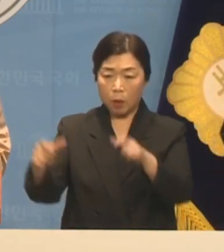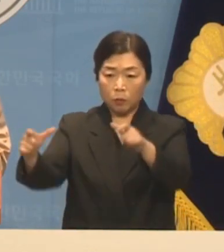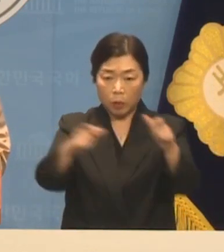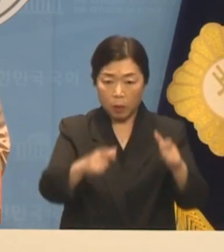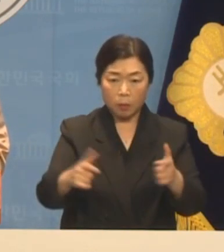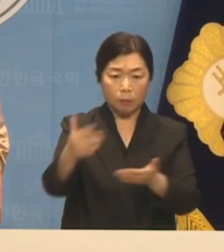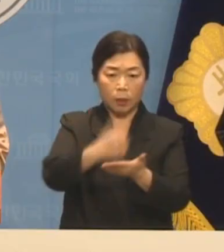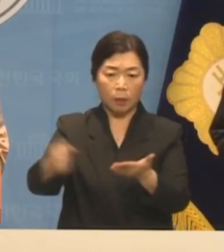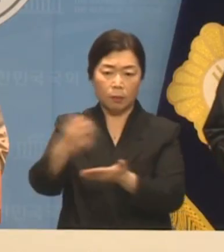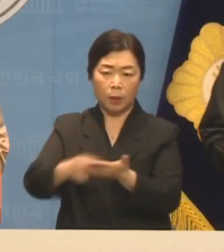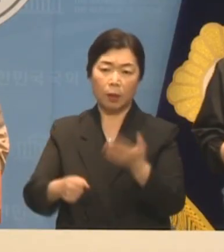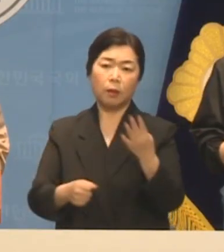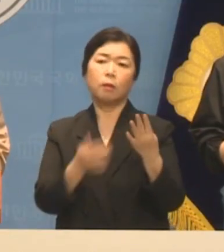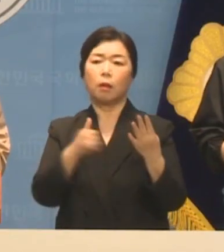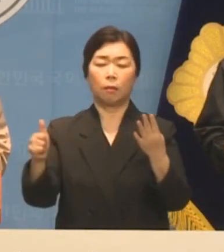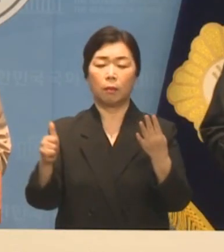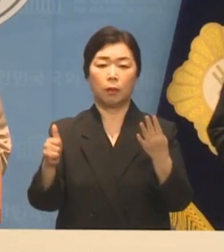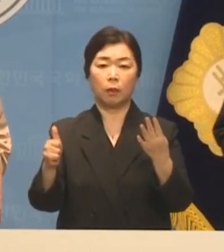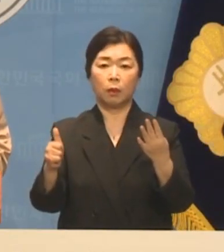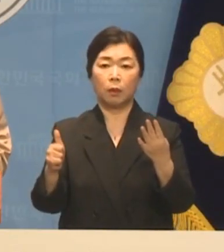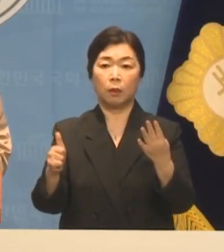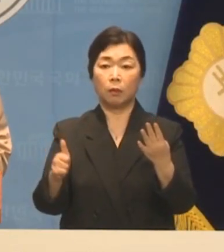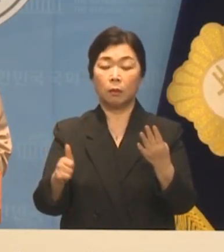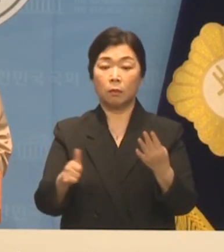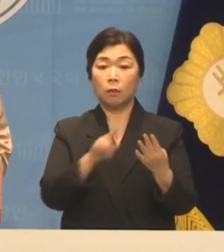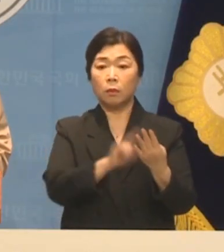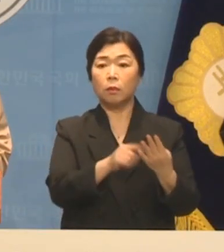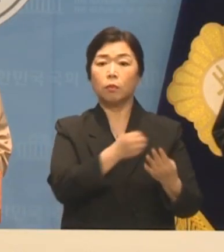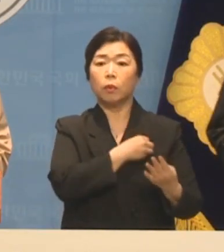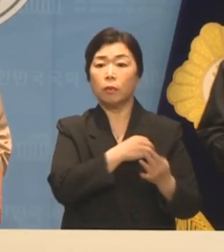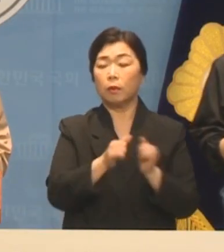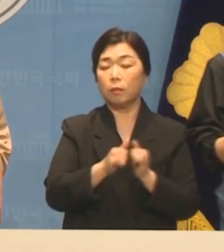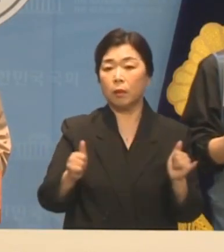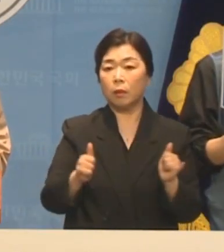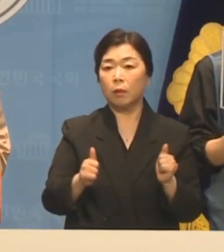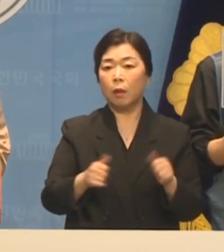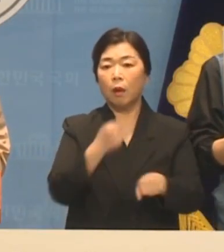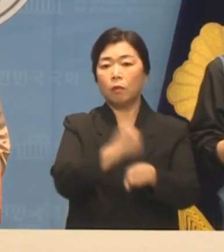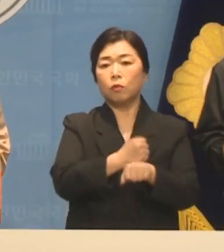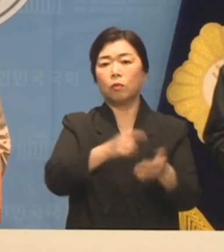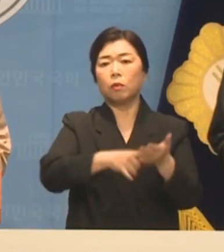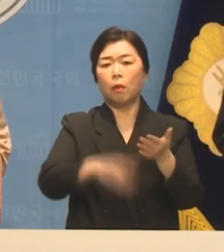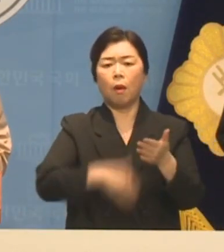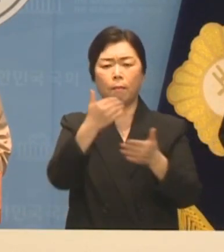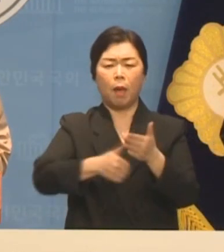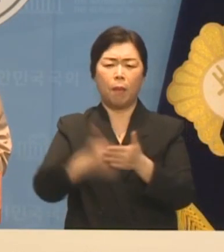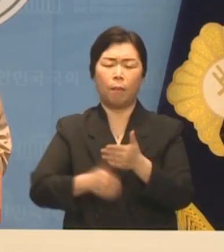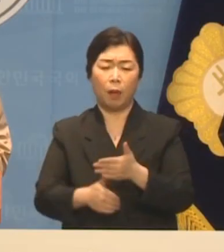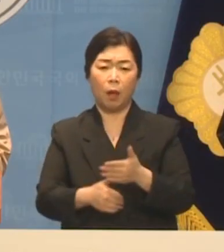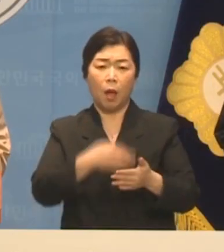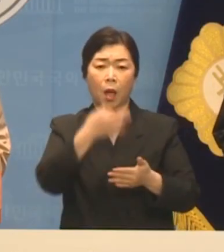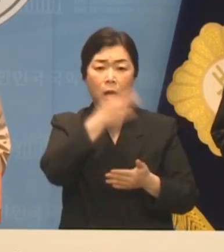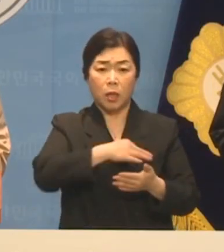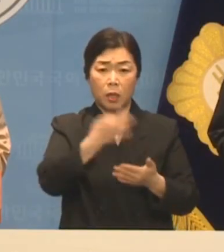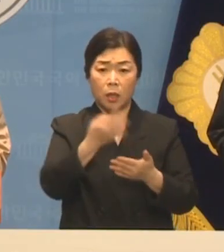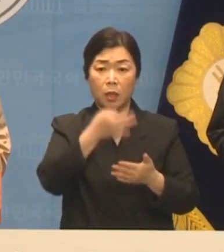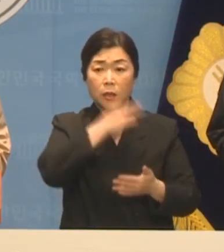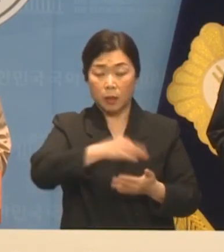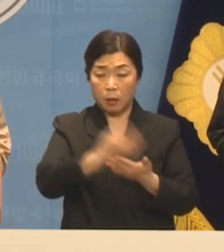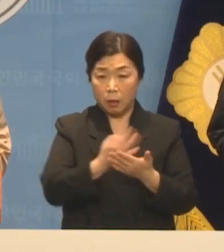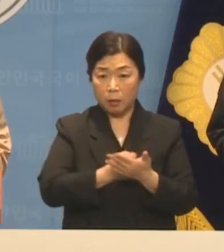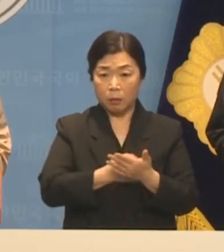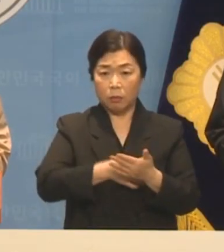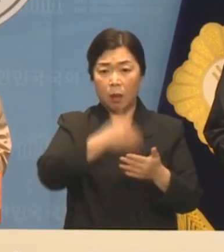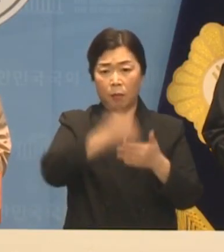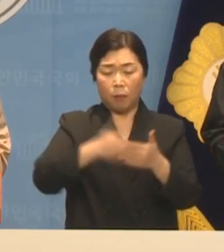클렌징을 당했다. 해당 조합원들은 매년 계속되는 수수료 삭감에 맞서 3월 2, 3주에